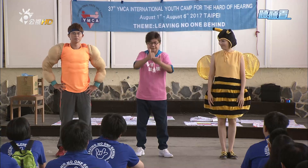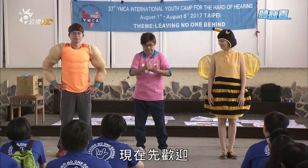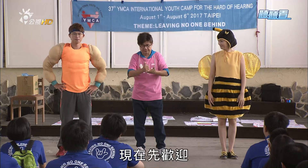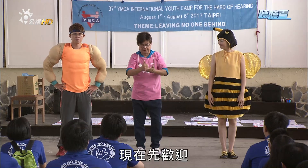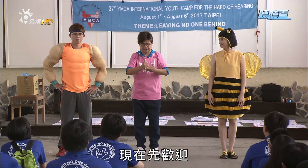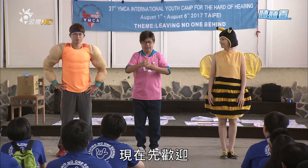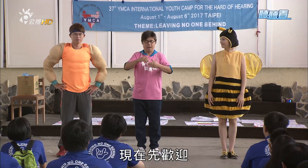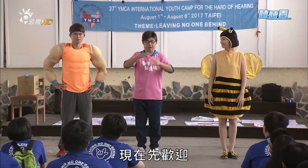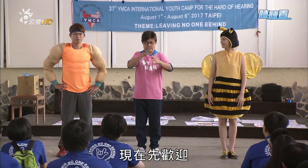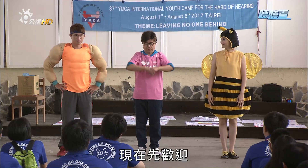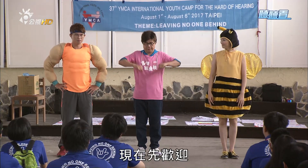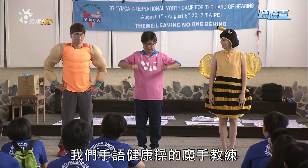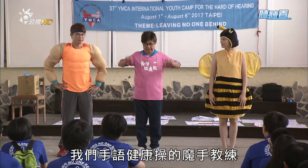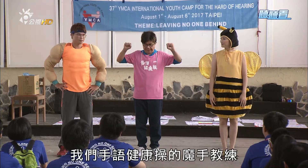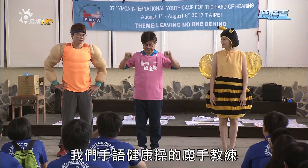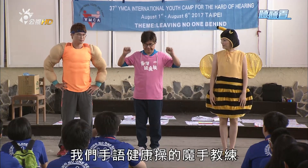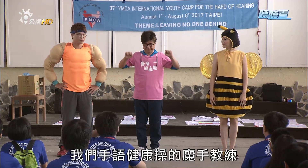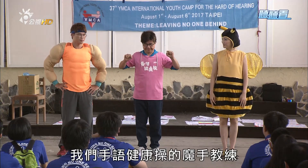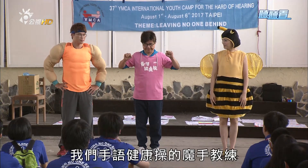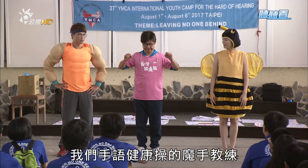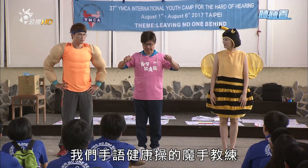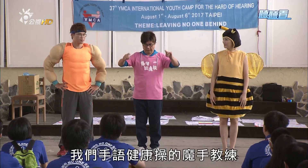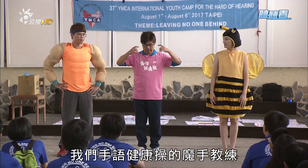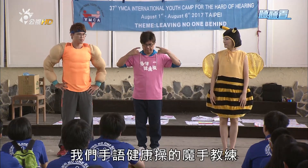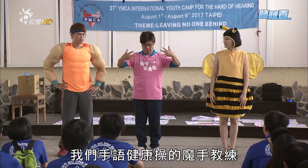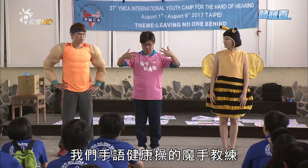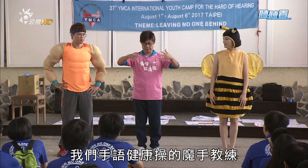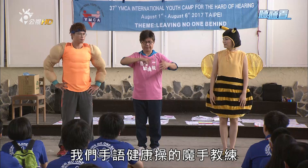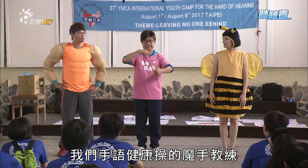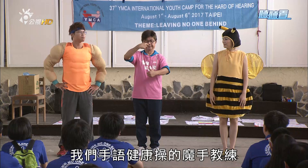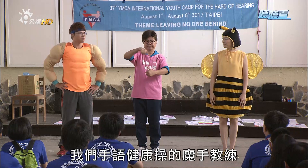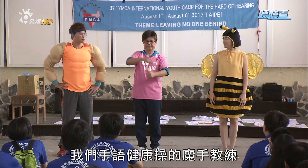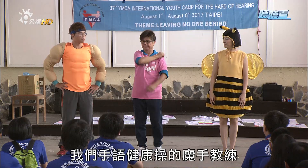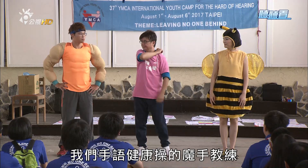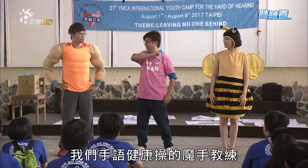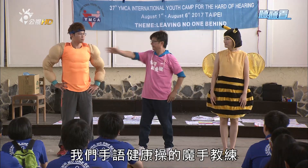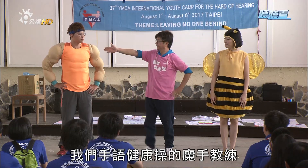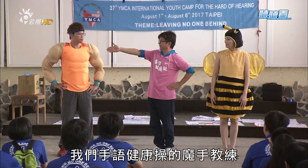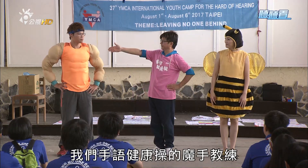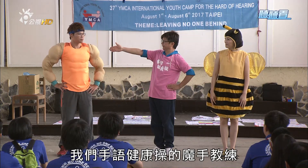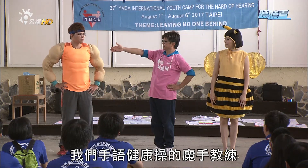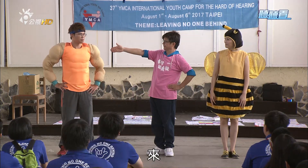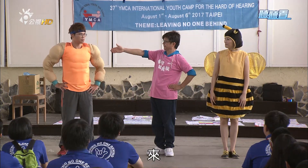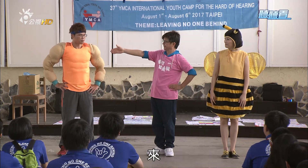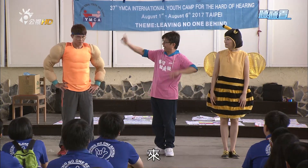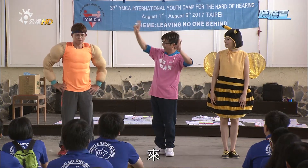现在啊，先欢迎我们手语健康操的魔手教练。来。